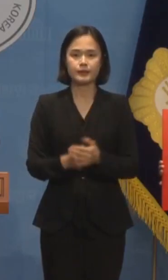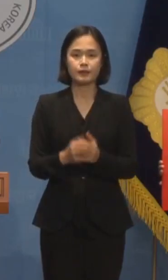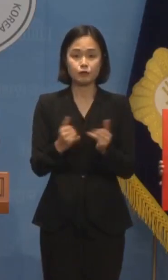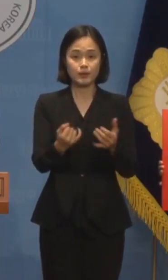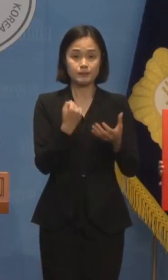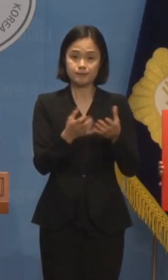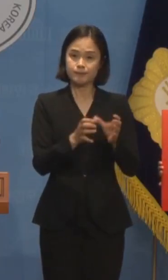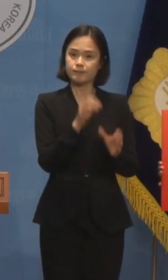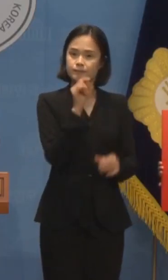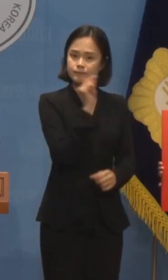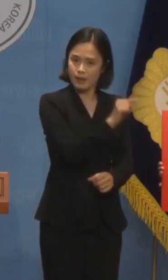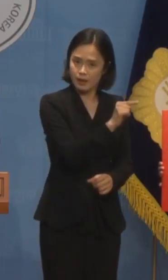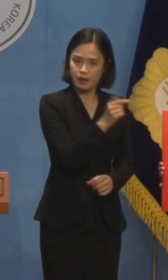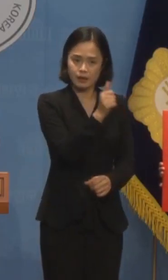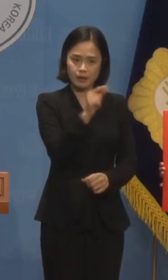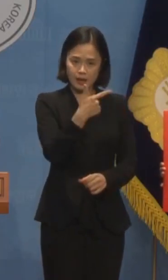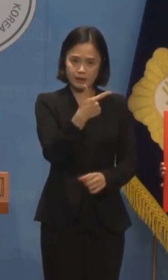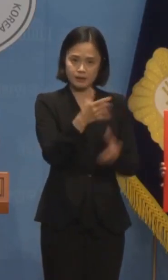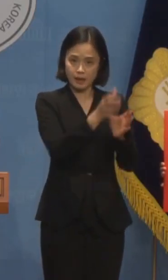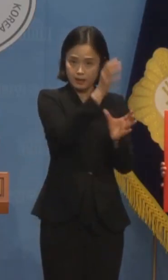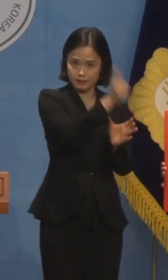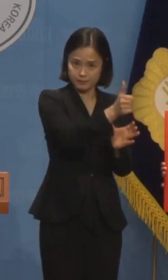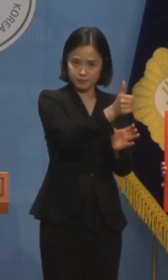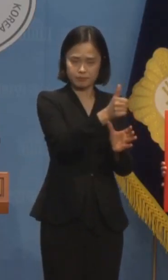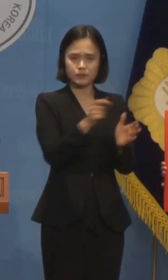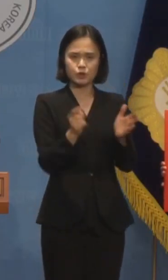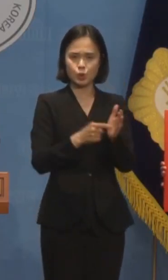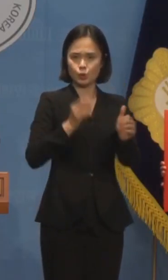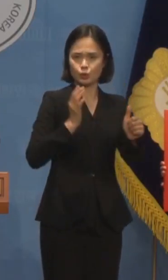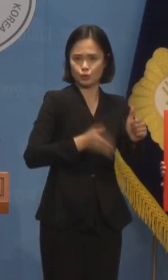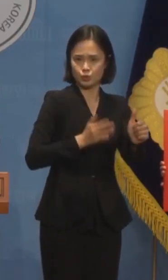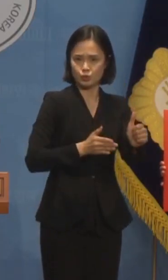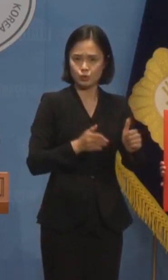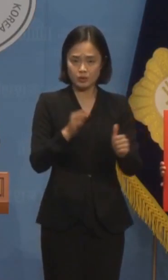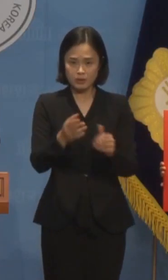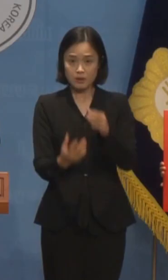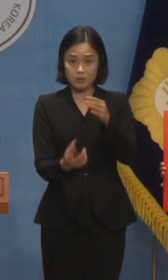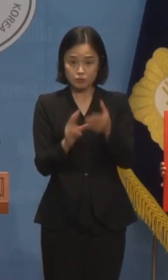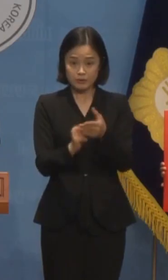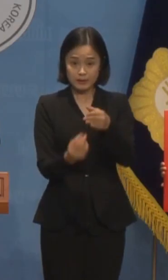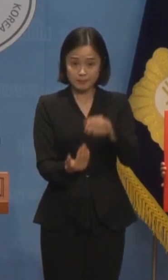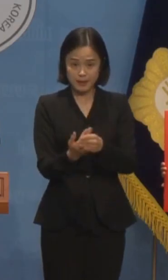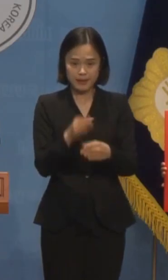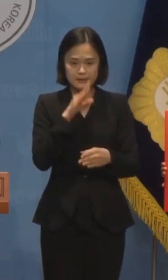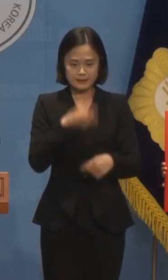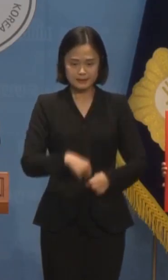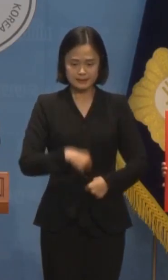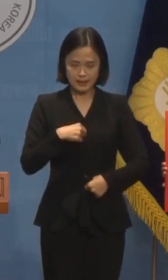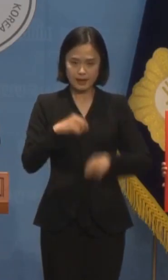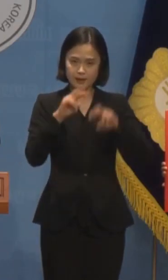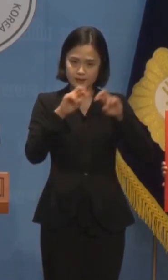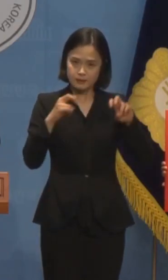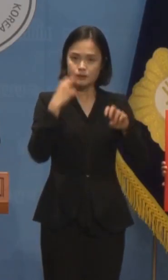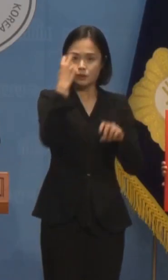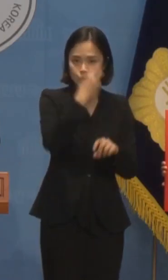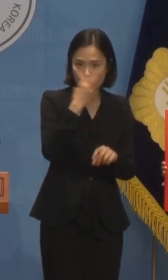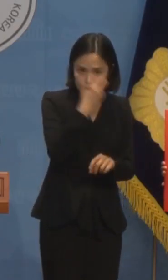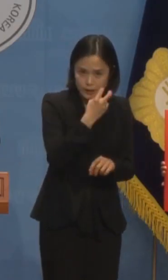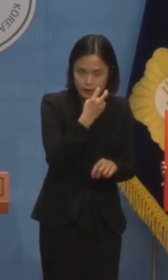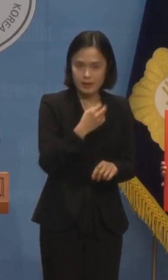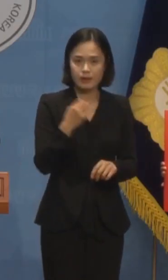국민의힘과 한동훈 대표에게 촉구합니다. 진상조사와 시민, 국민의 그리고